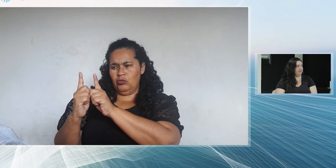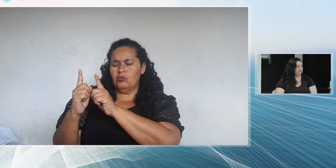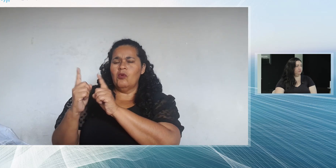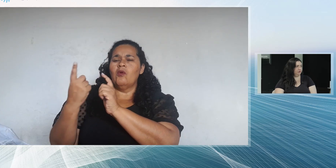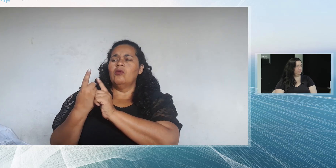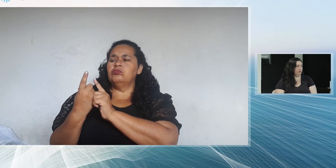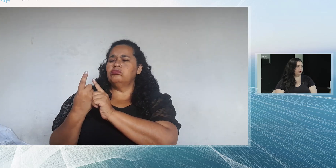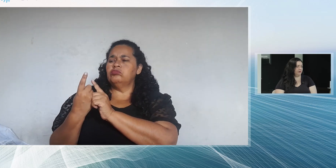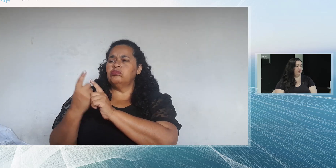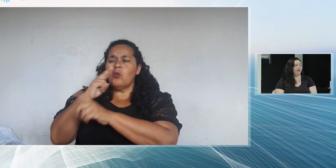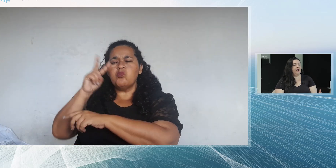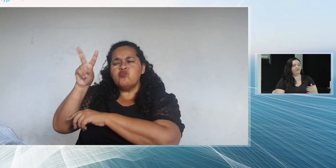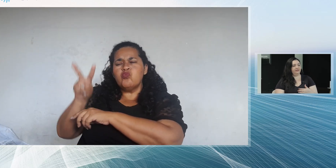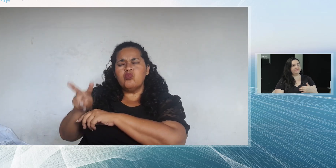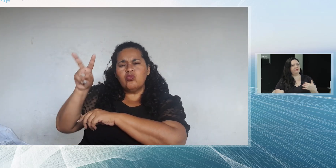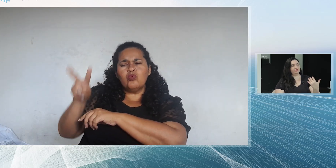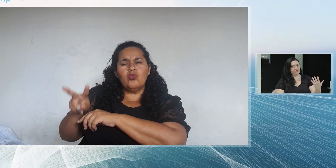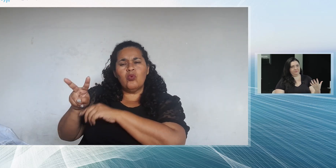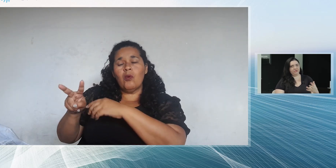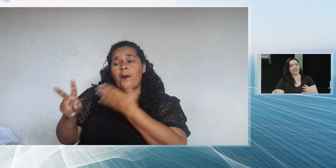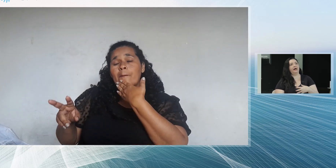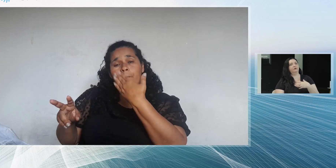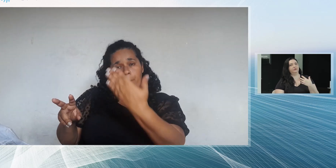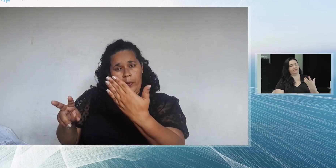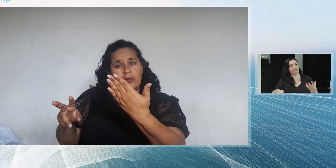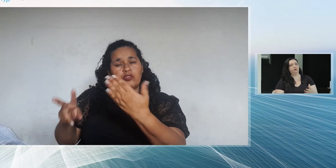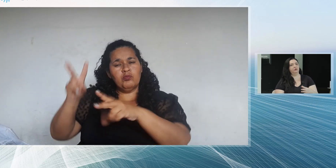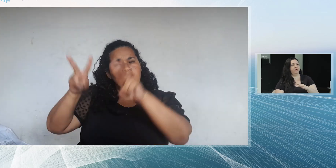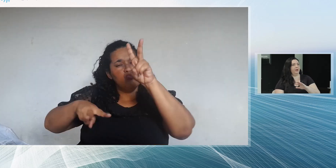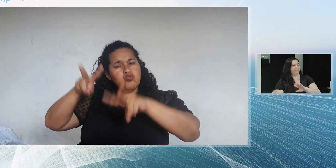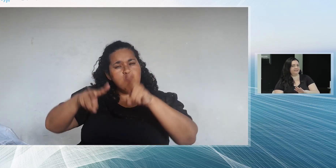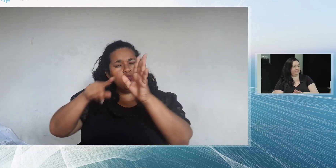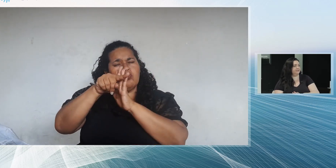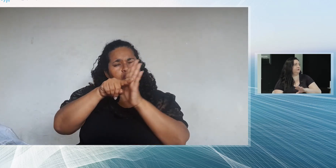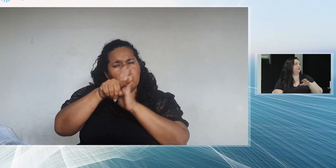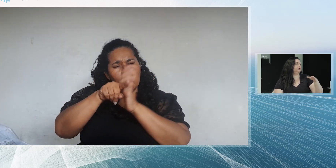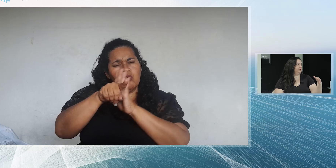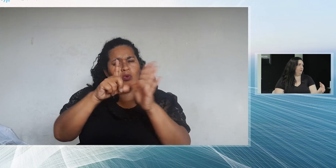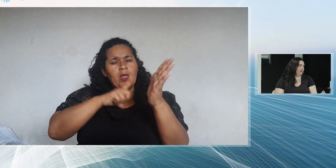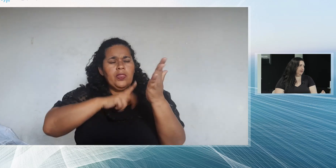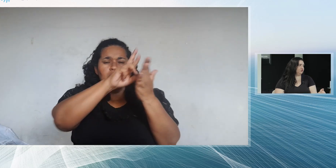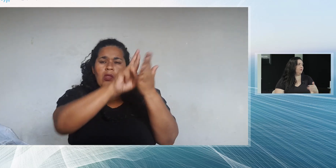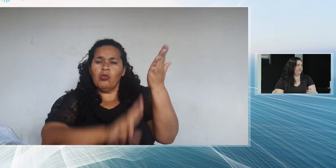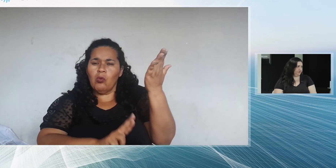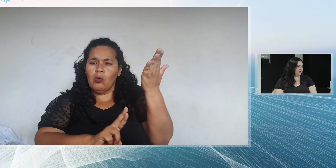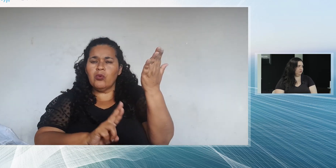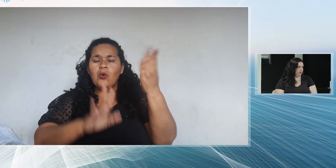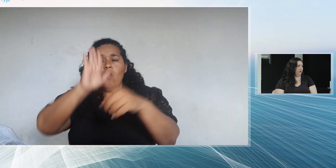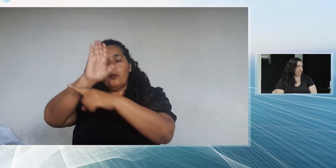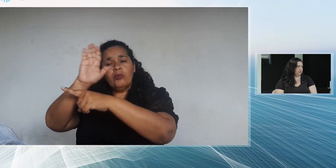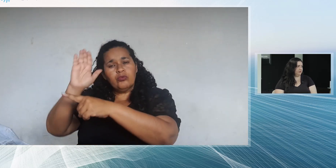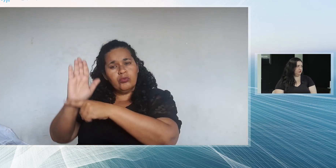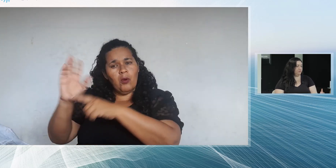poder ajudá-lo no diagnóstico, né? A avaliação, a gente emite laudo, relatório, mas na intenção de ajudar o médico a